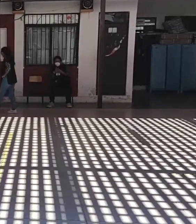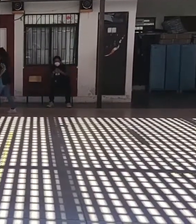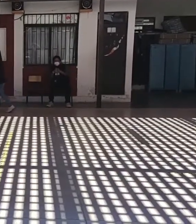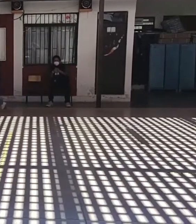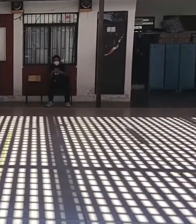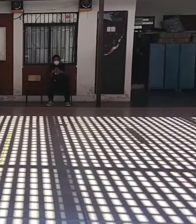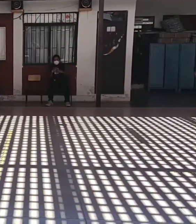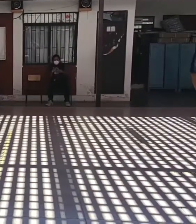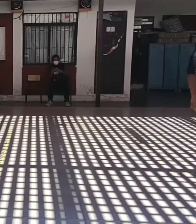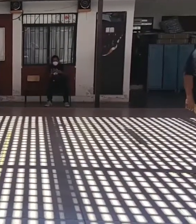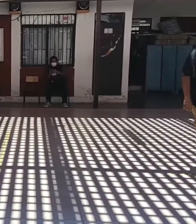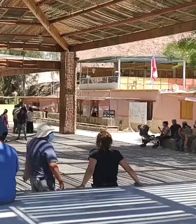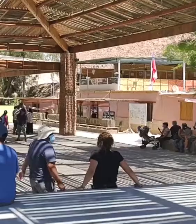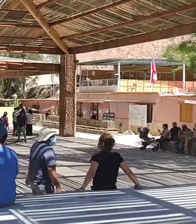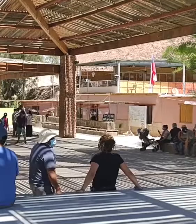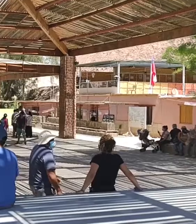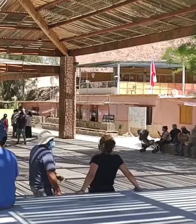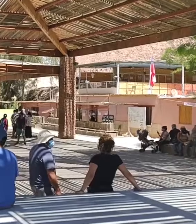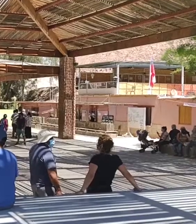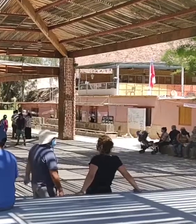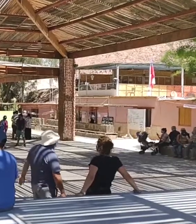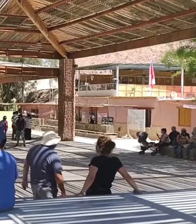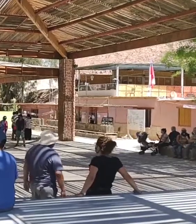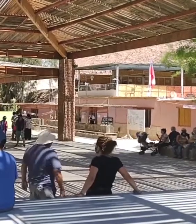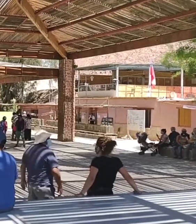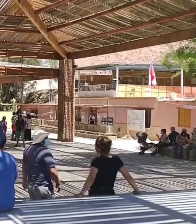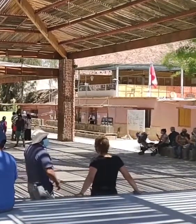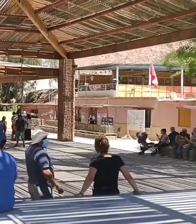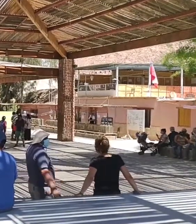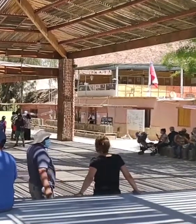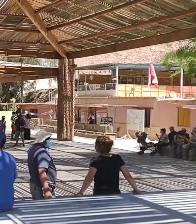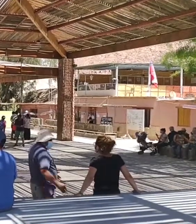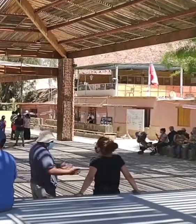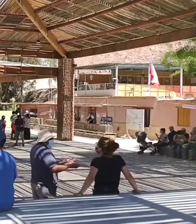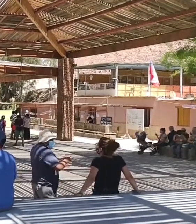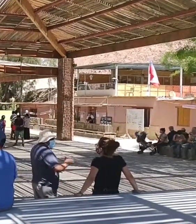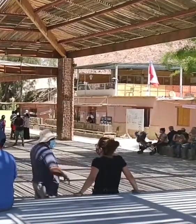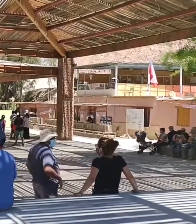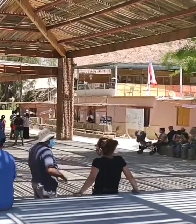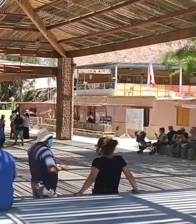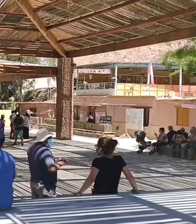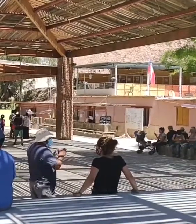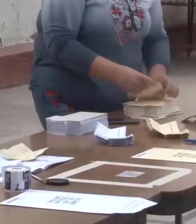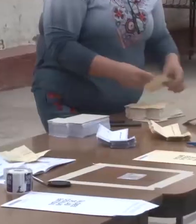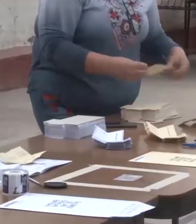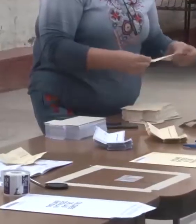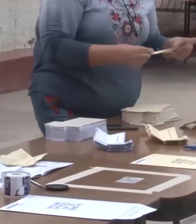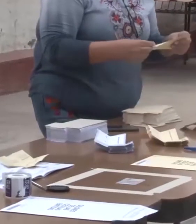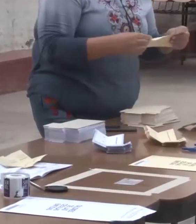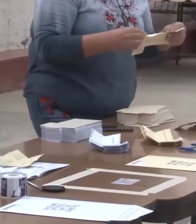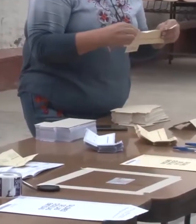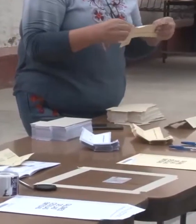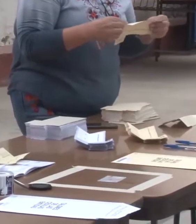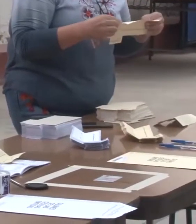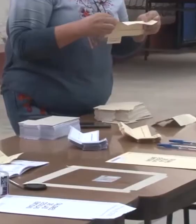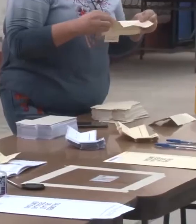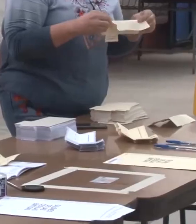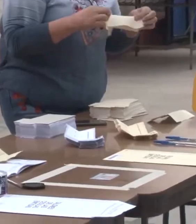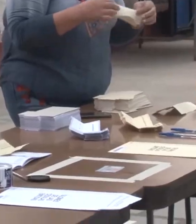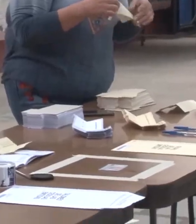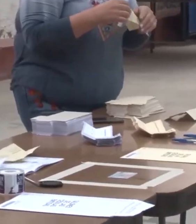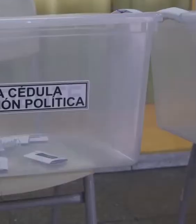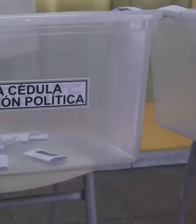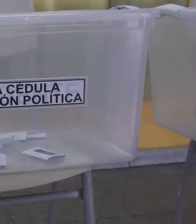constitución de mesas en las comunas rurales, esto logró ser subsanado cerca de las 11 de la mañana. En definitiva, según el